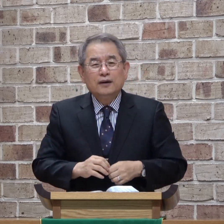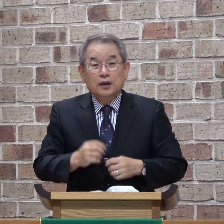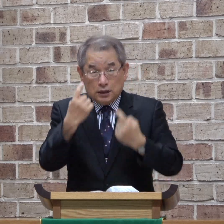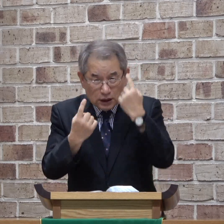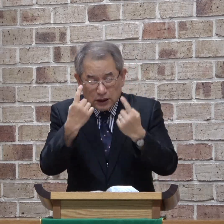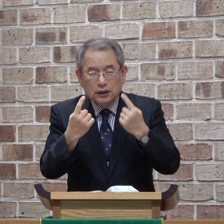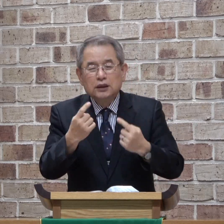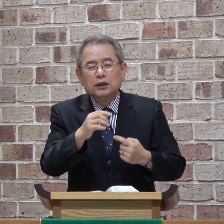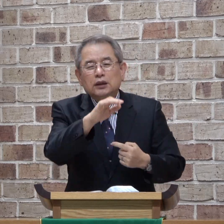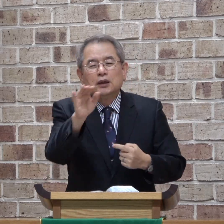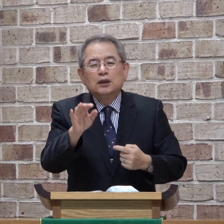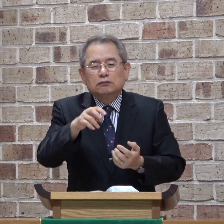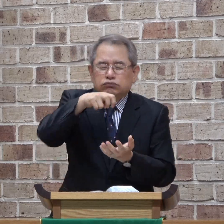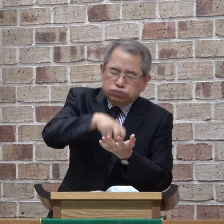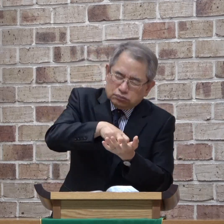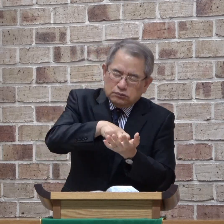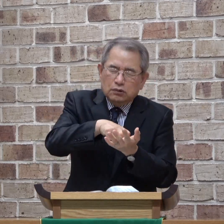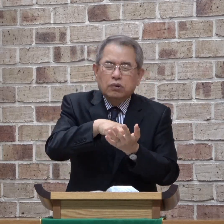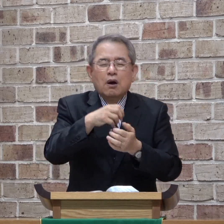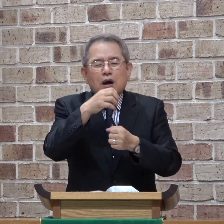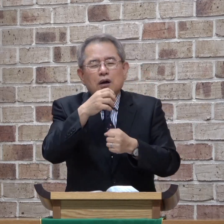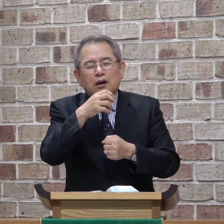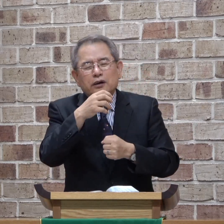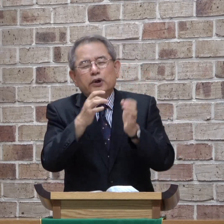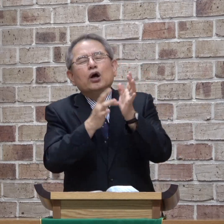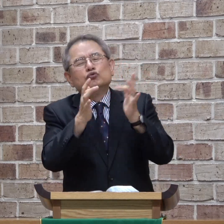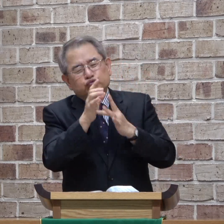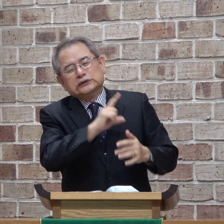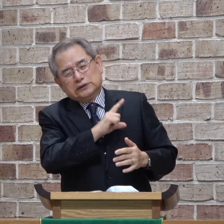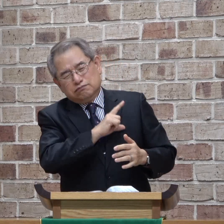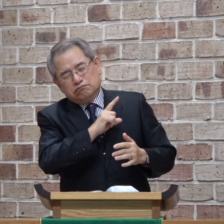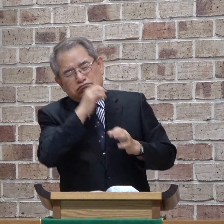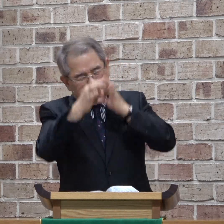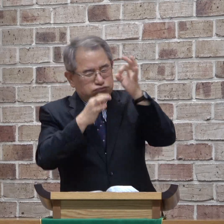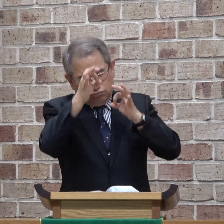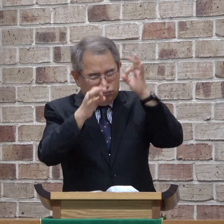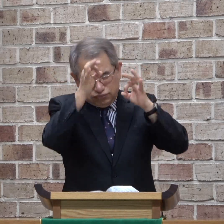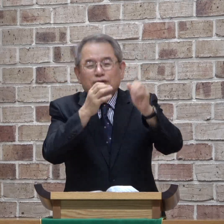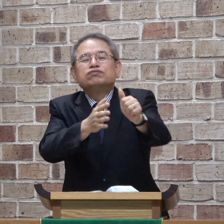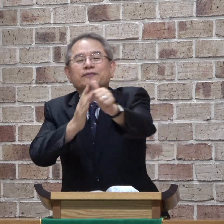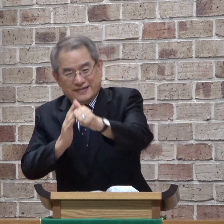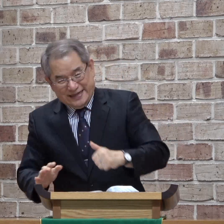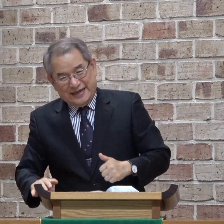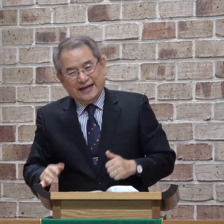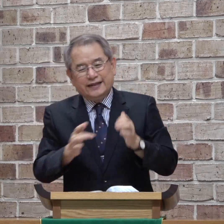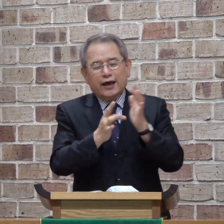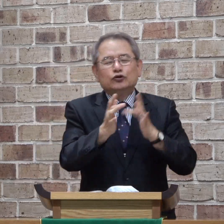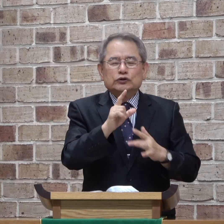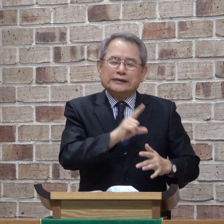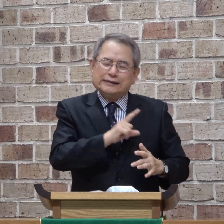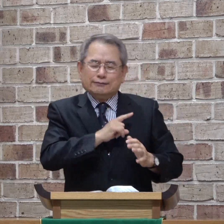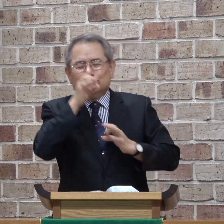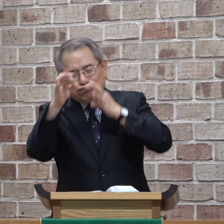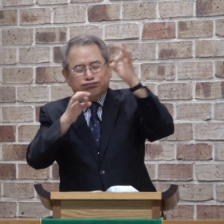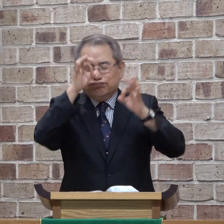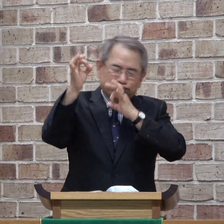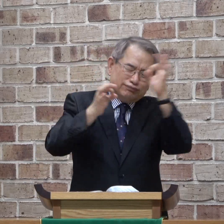사람한테 좀 도와달라고 우리가 부탁합니까? 그것은 한계가 있습니다. 그 무엇보다 우리가 무릎 꿇고 예수님의